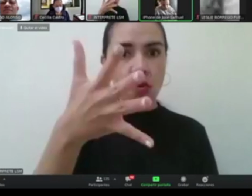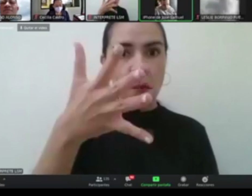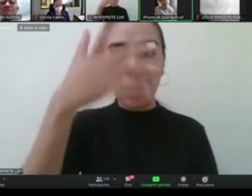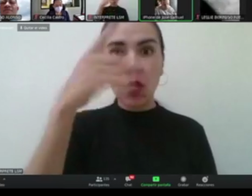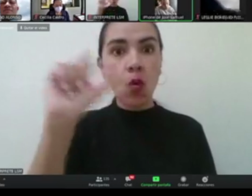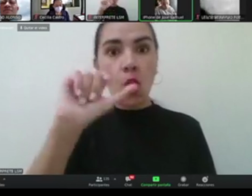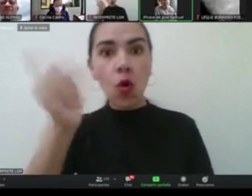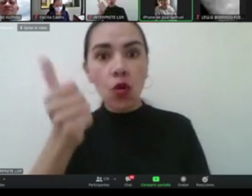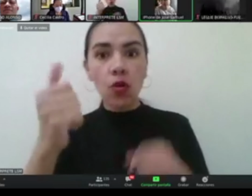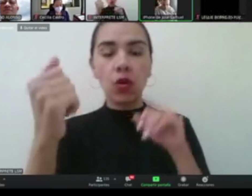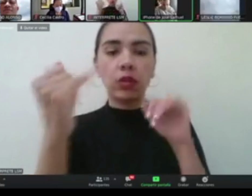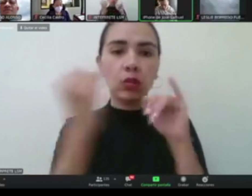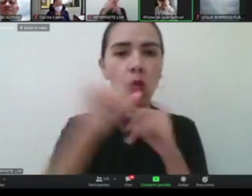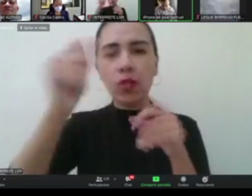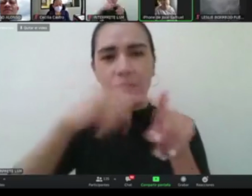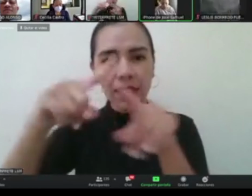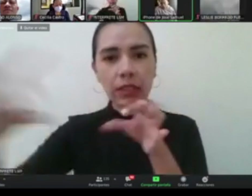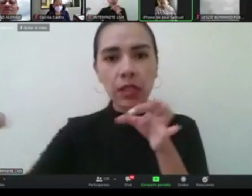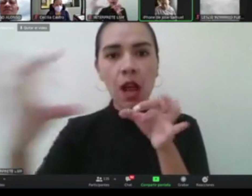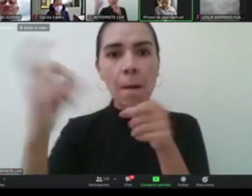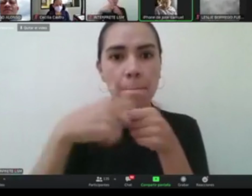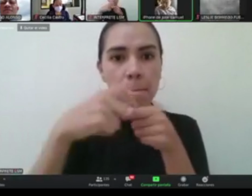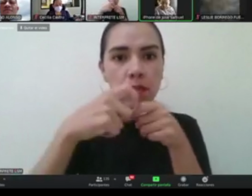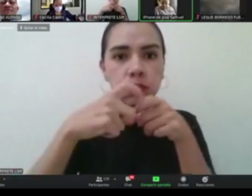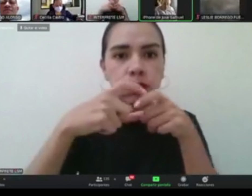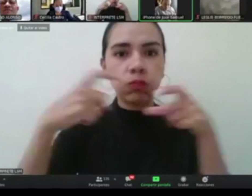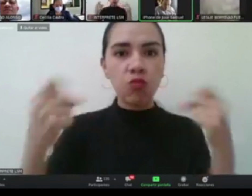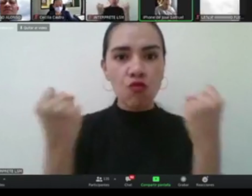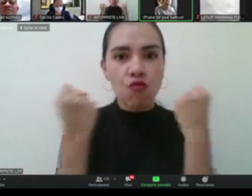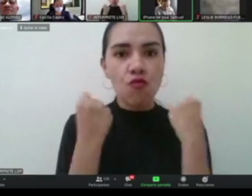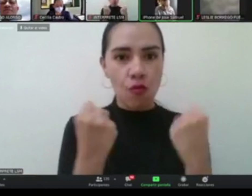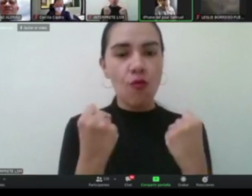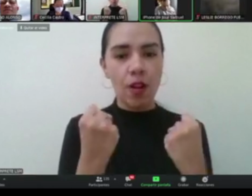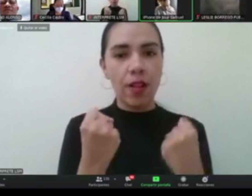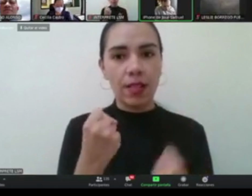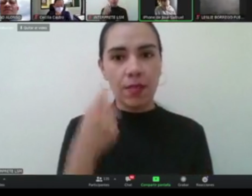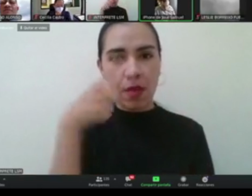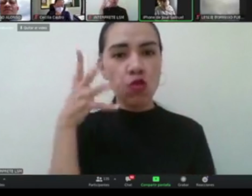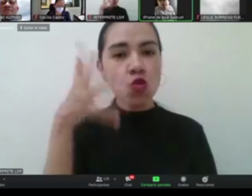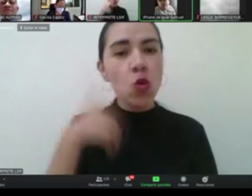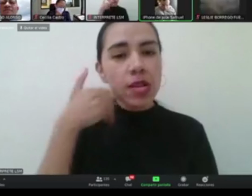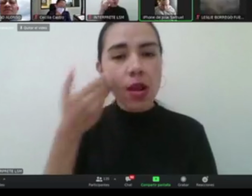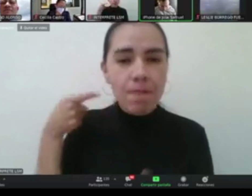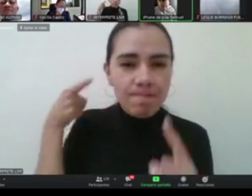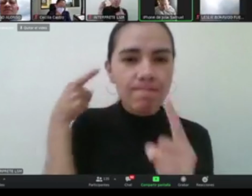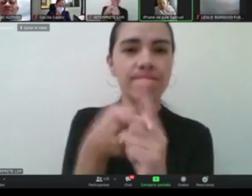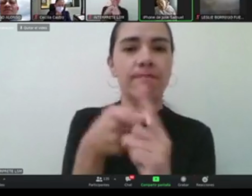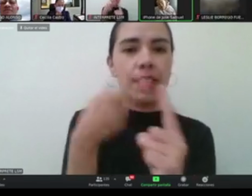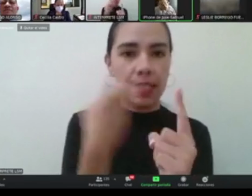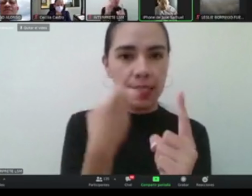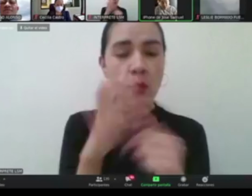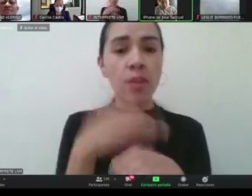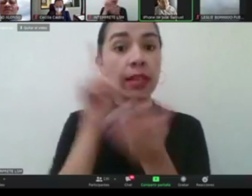ámbitos. Y ahí es donde está realmente el foco que yo me quiero centrar porque la discapacidad,